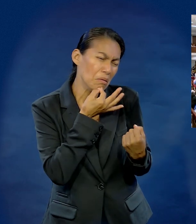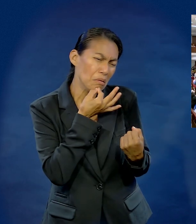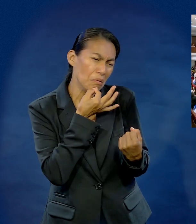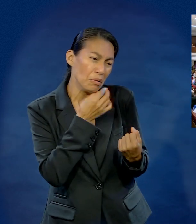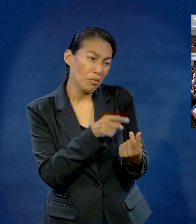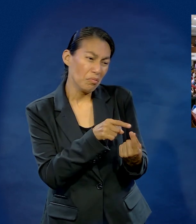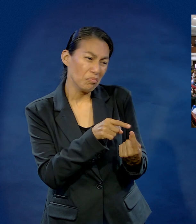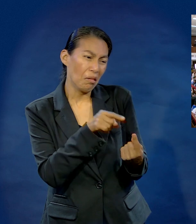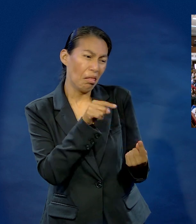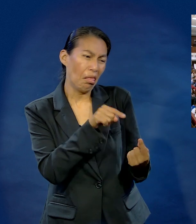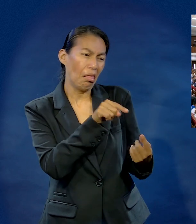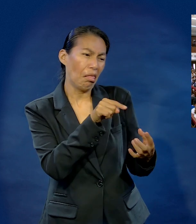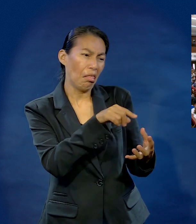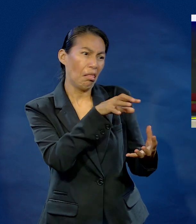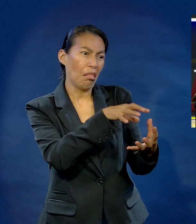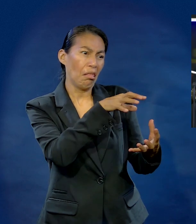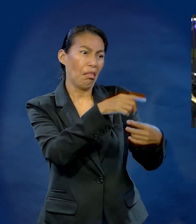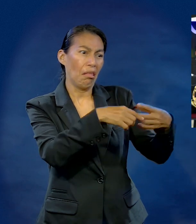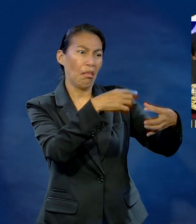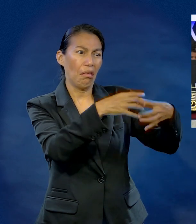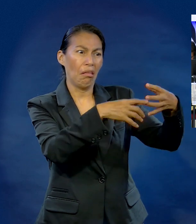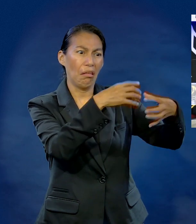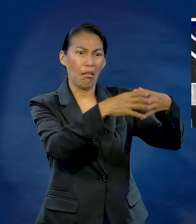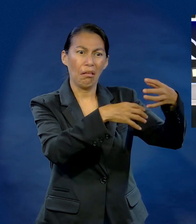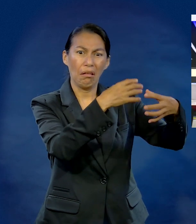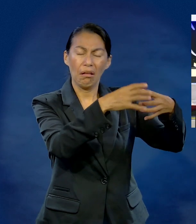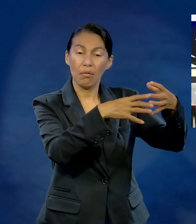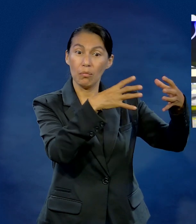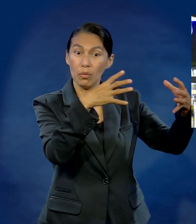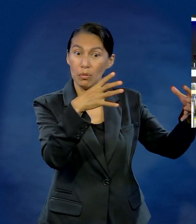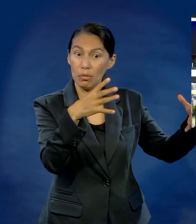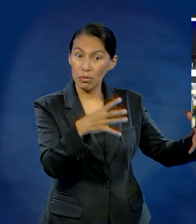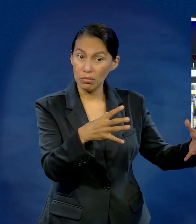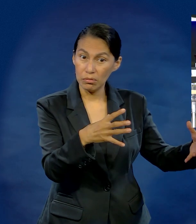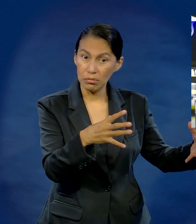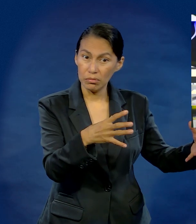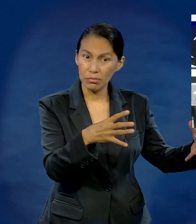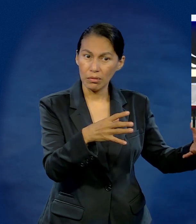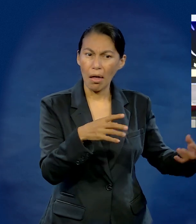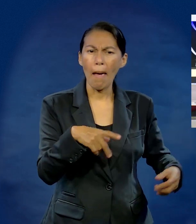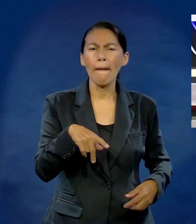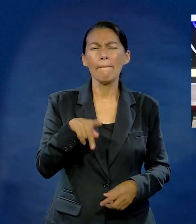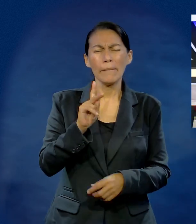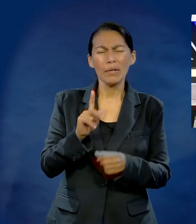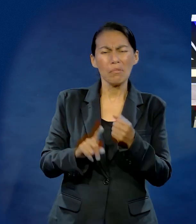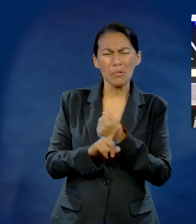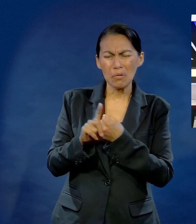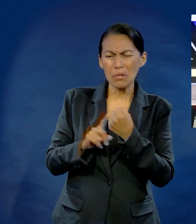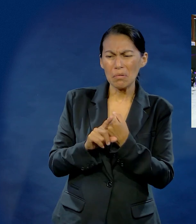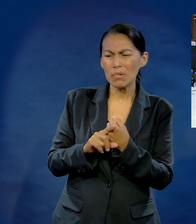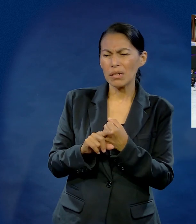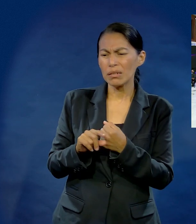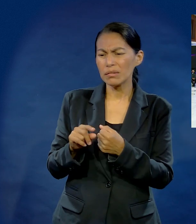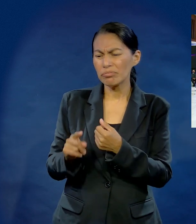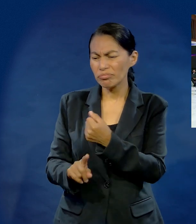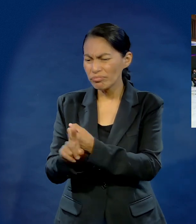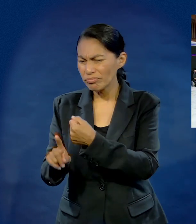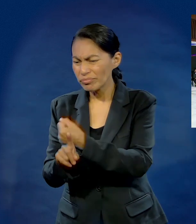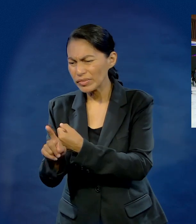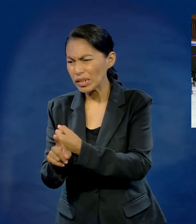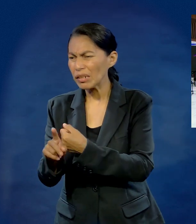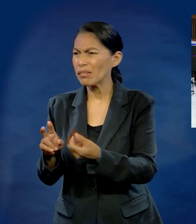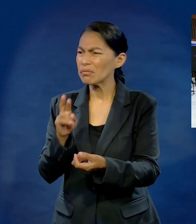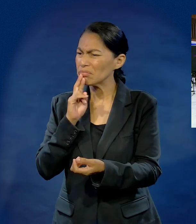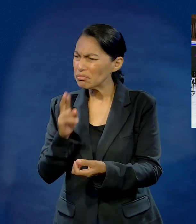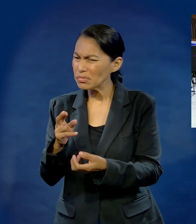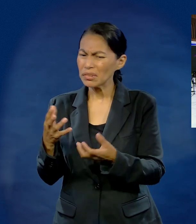Cuando yo vivo transformando problemas en crisis, entonces siempre voy a vivir bien, lleno de espinas,